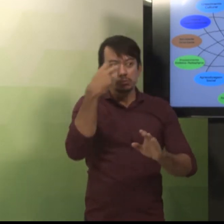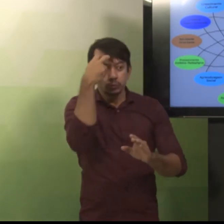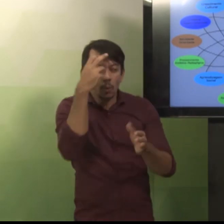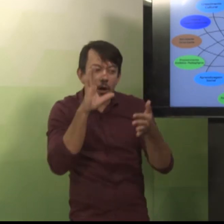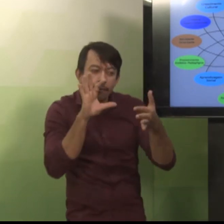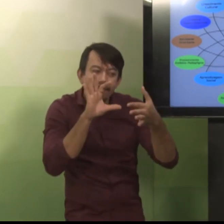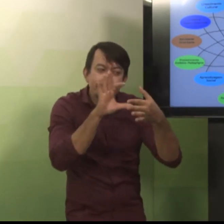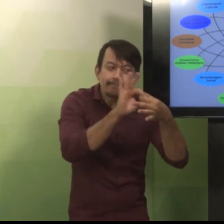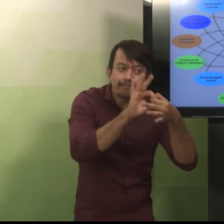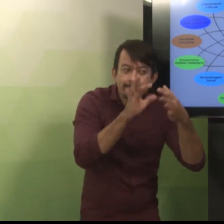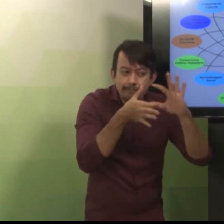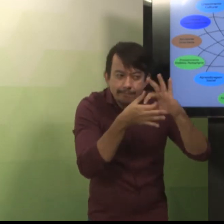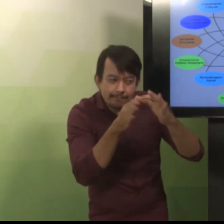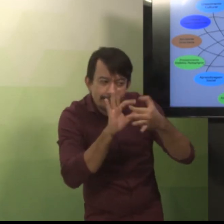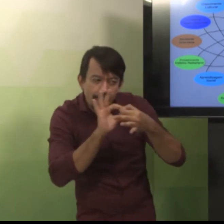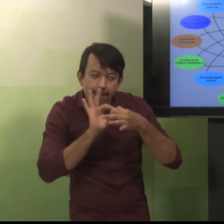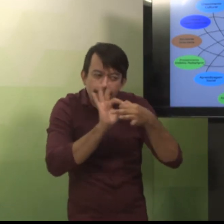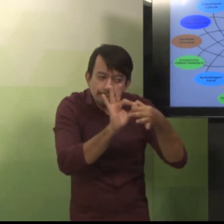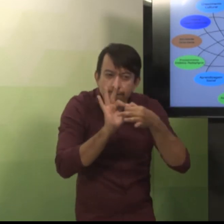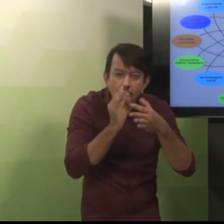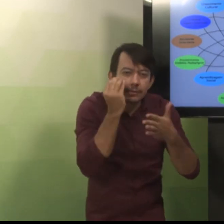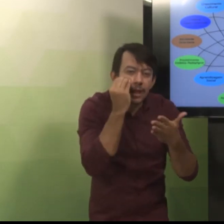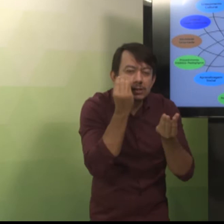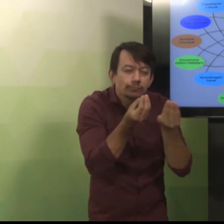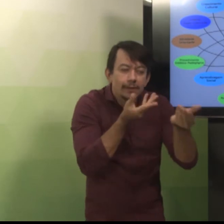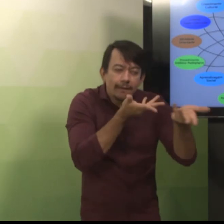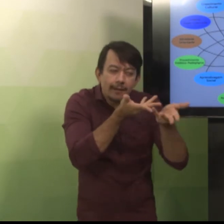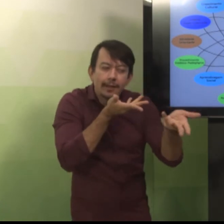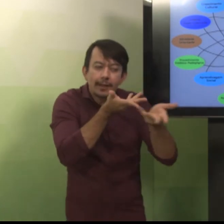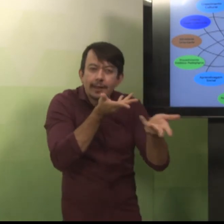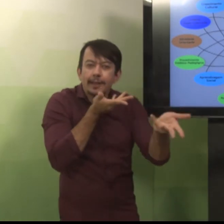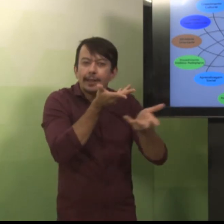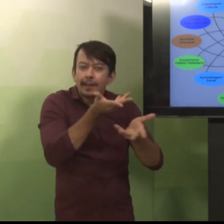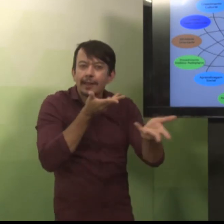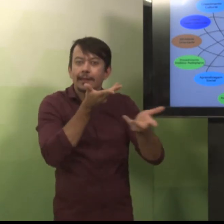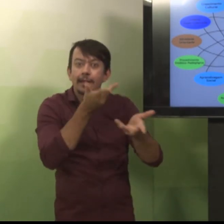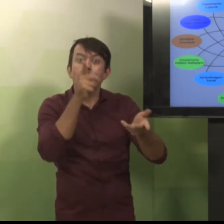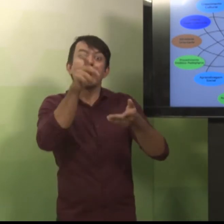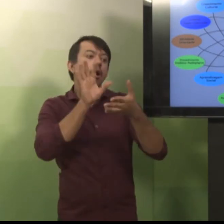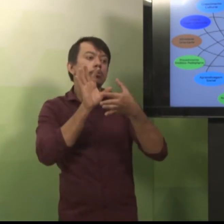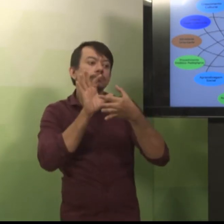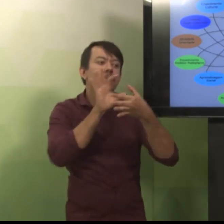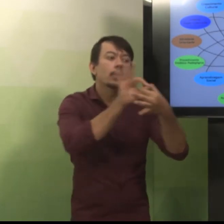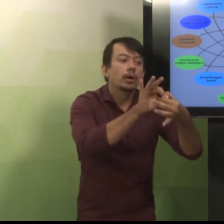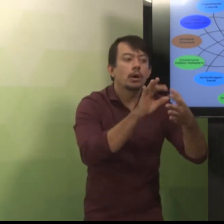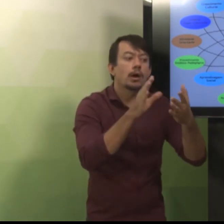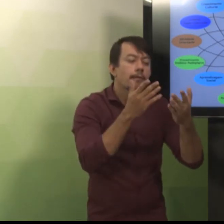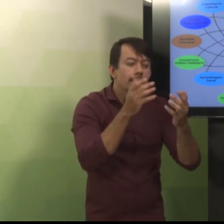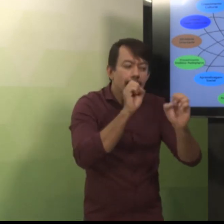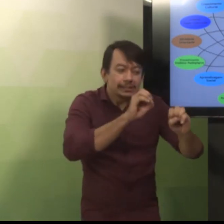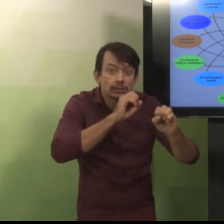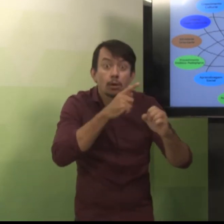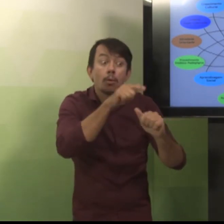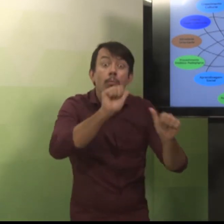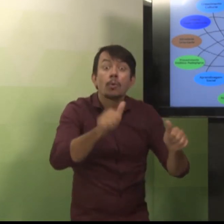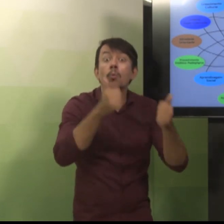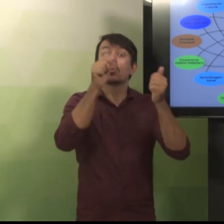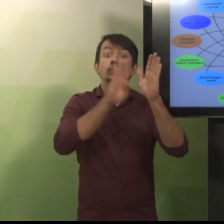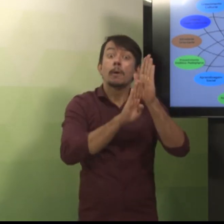que esse ensino aconteça de forma contextualizada, valorizando a sua cultura. E